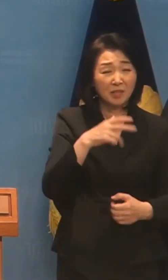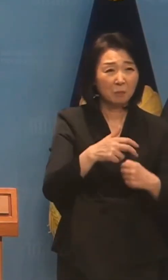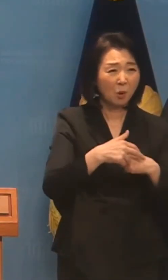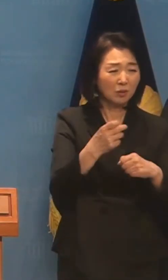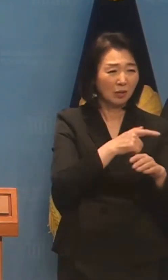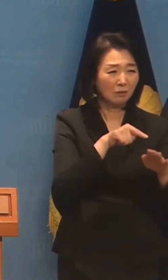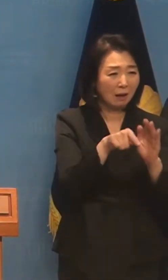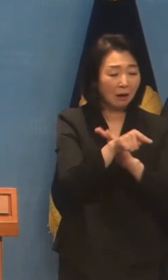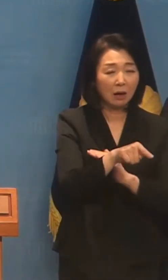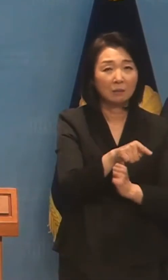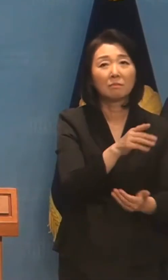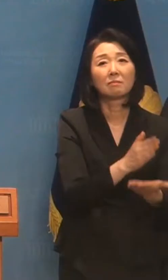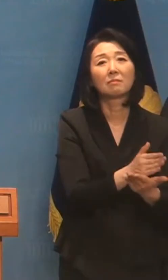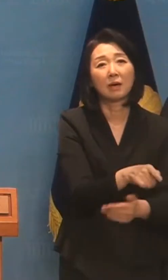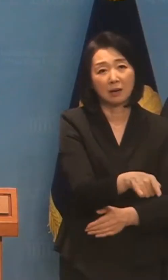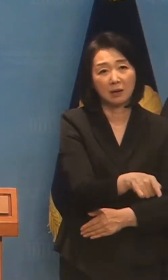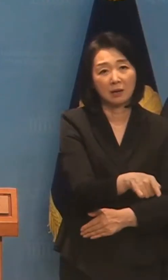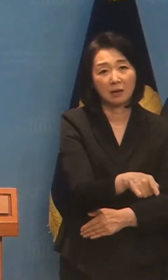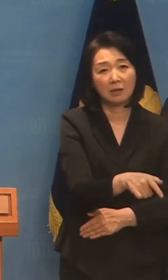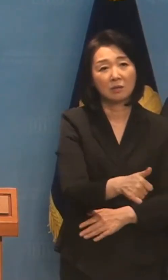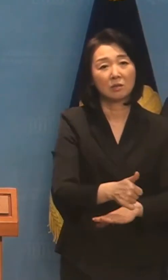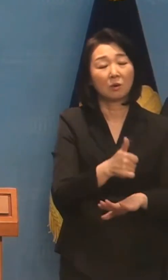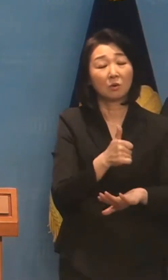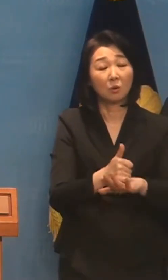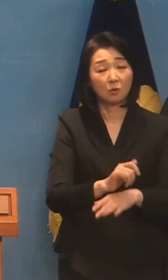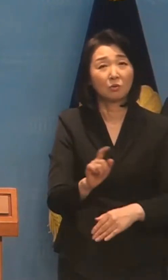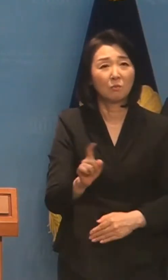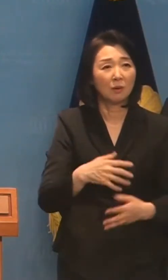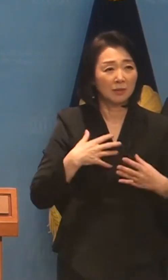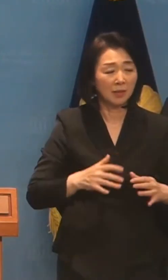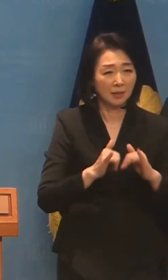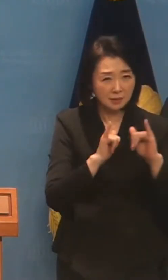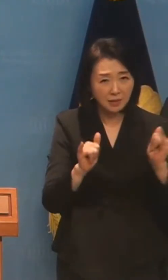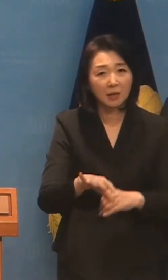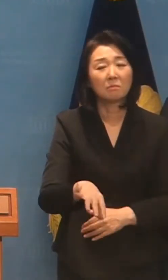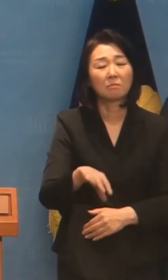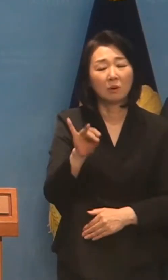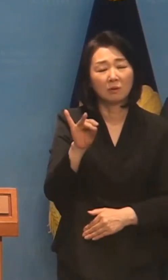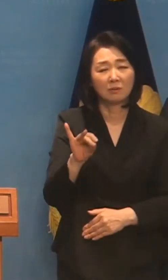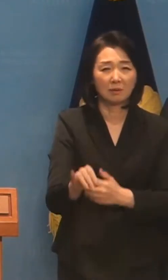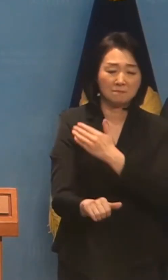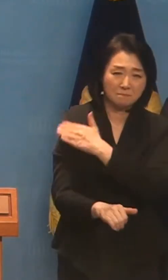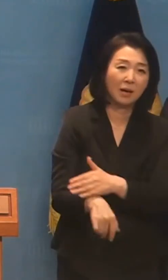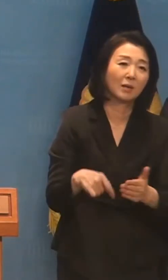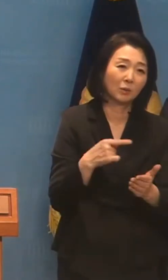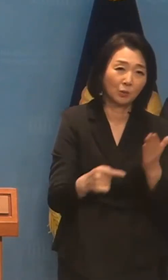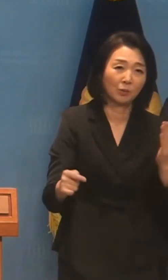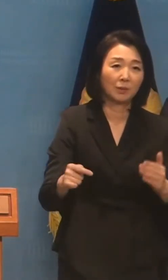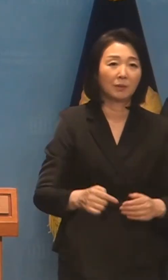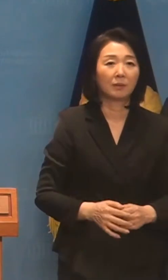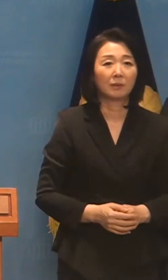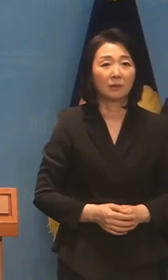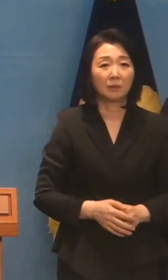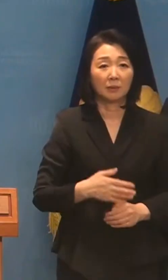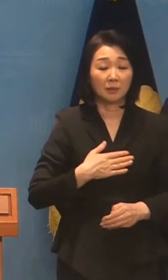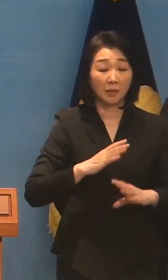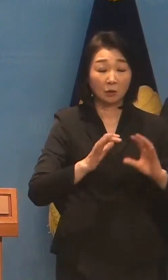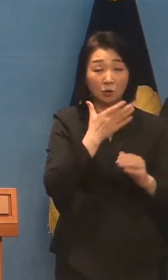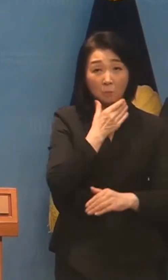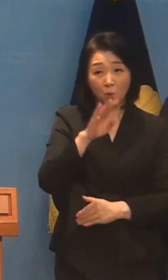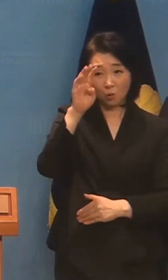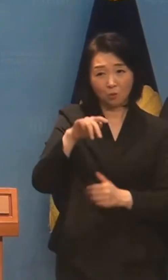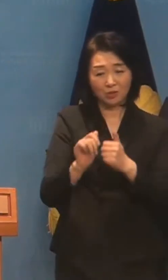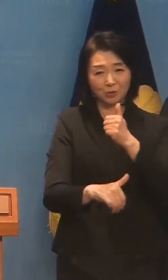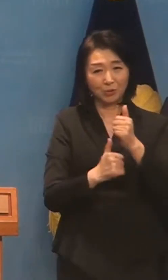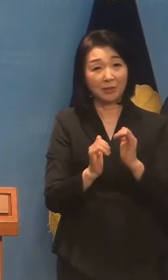아래 세워진 장벽은 결국 가장 취약한 사람부터 배제하게 될 것입니다. 저는 국회